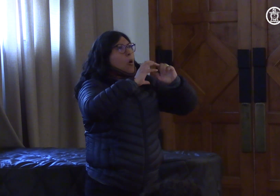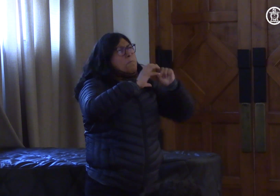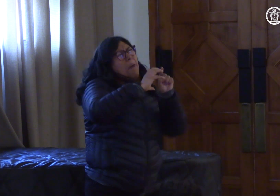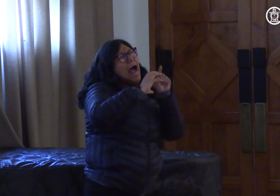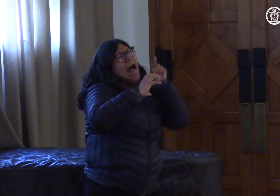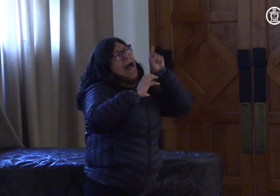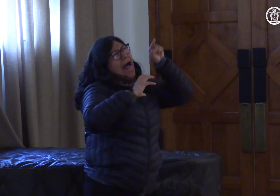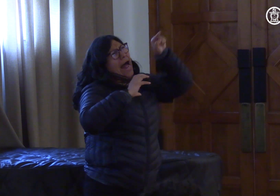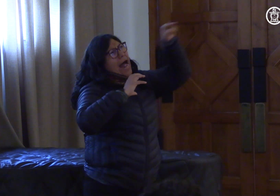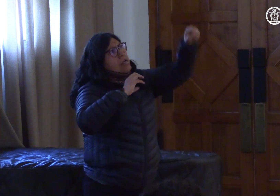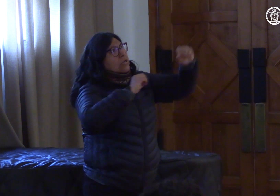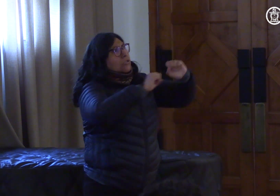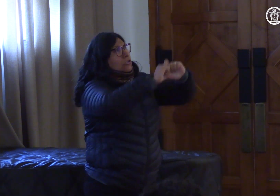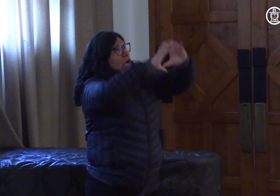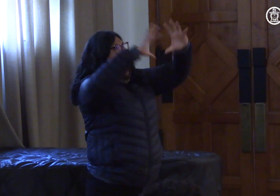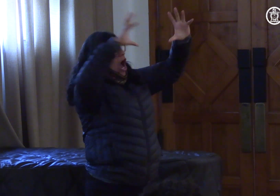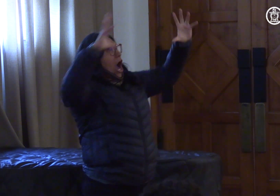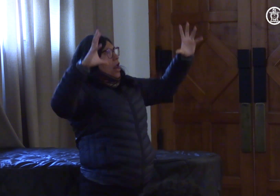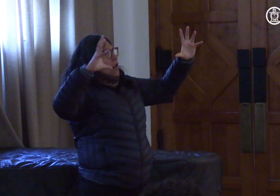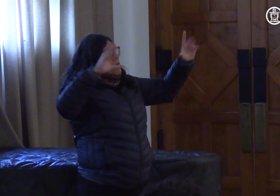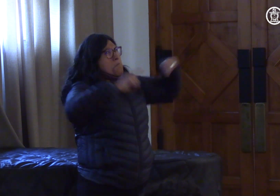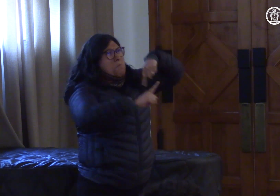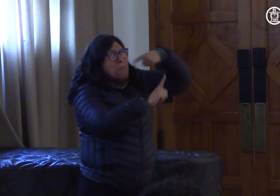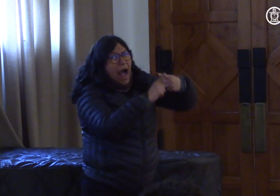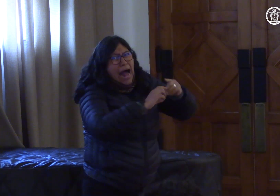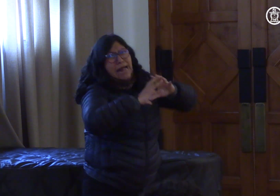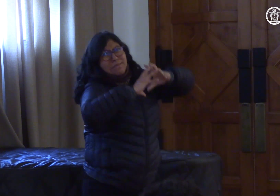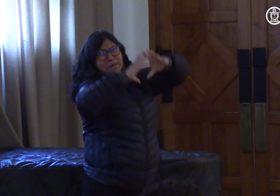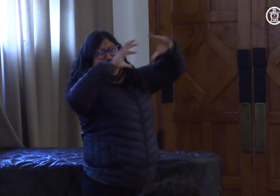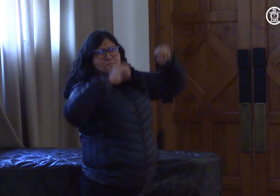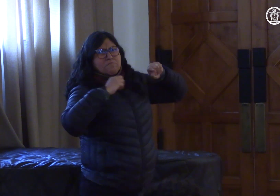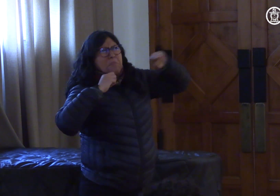la extensión de la Tierra hacia el Sol,